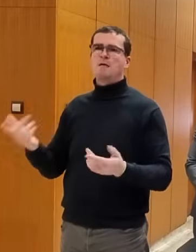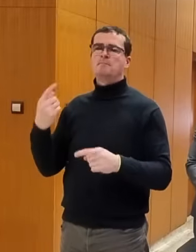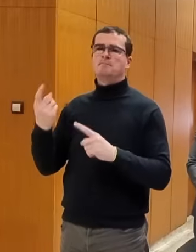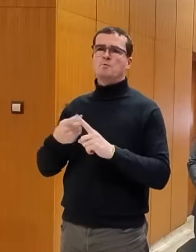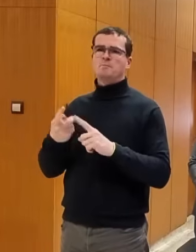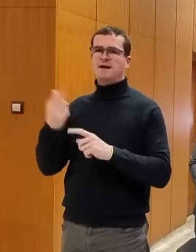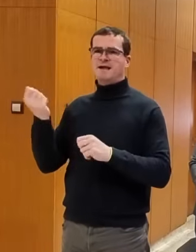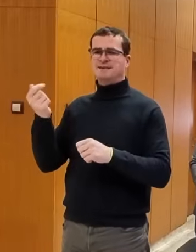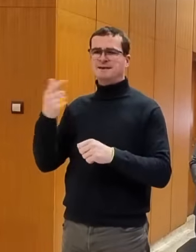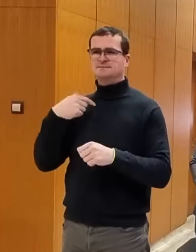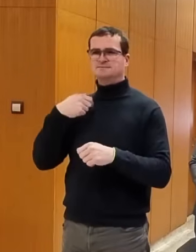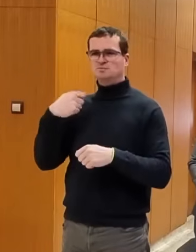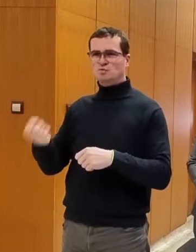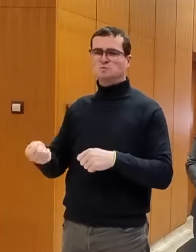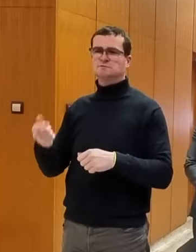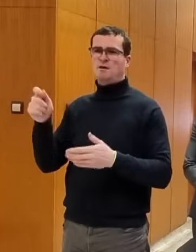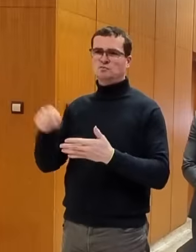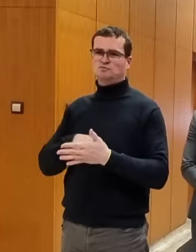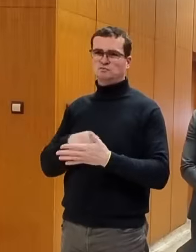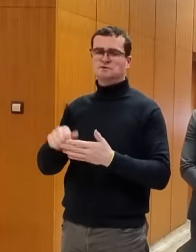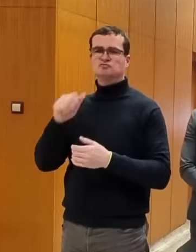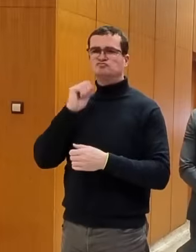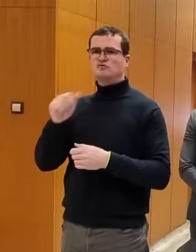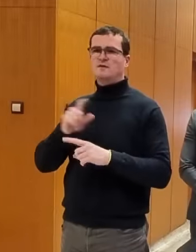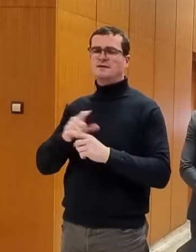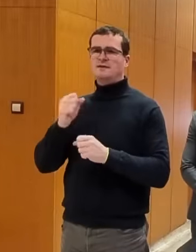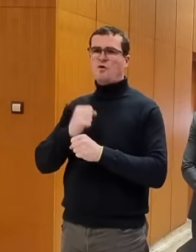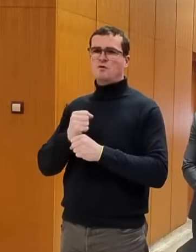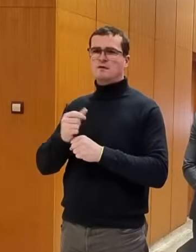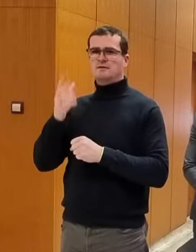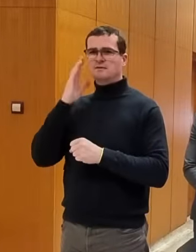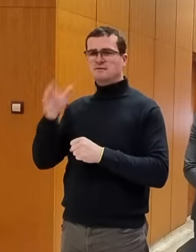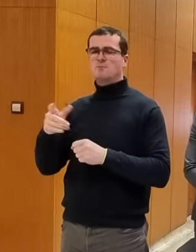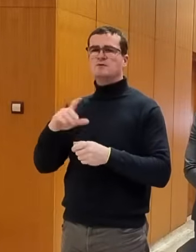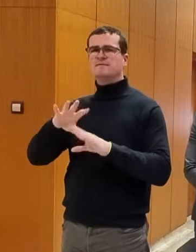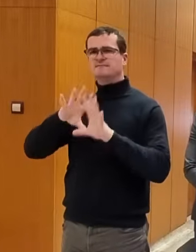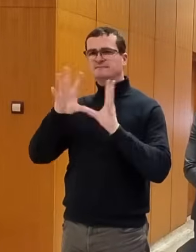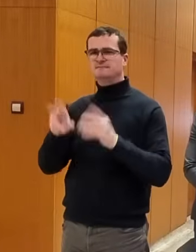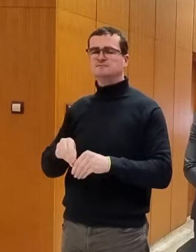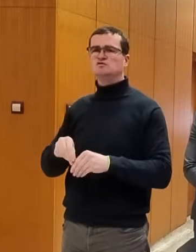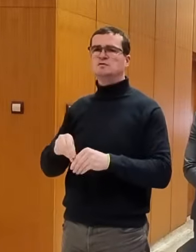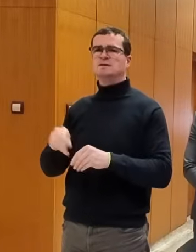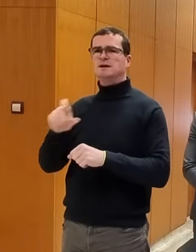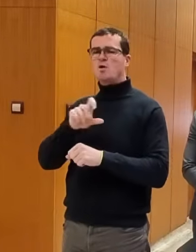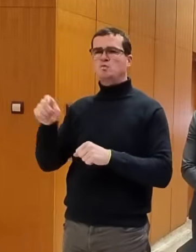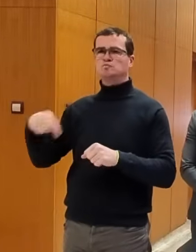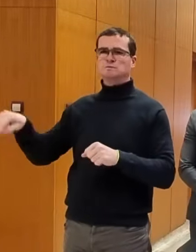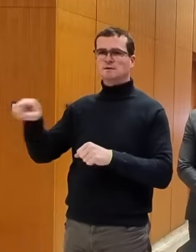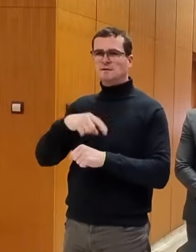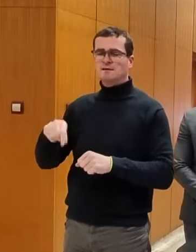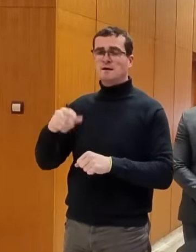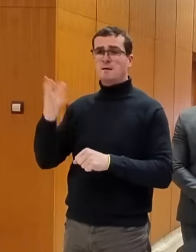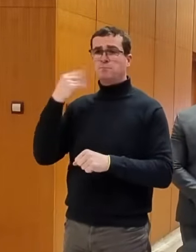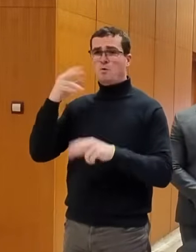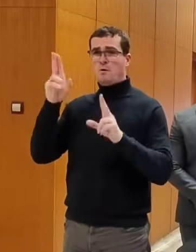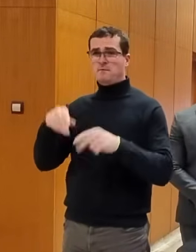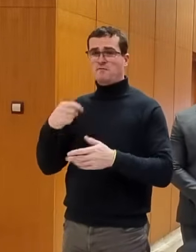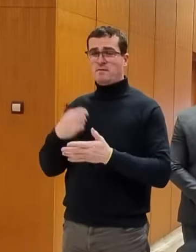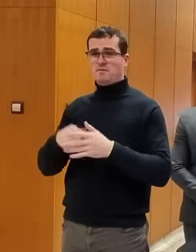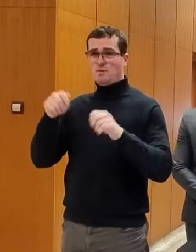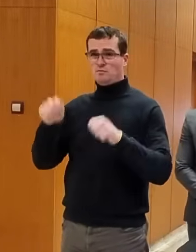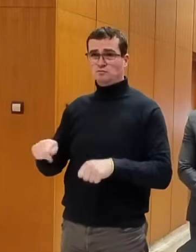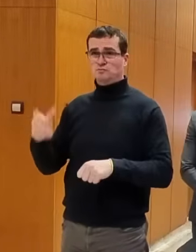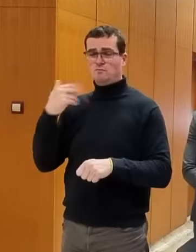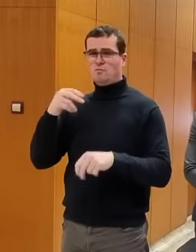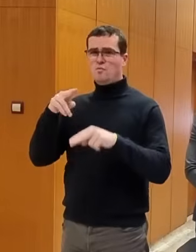podmienečný trest uložený, tak bol ten trest zrušený. A žiadnych iných konaní sa to nedotkne. Všetky odsúdenia, ktoré boli právoplatne